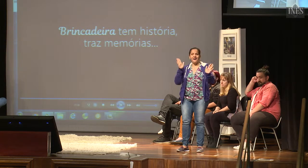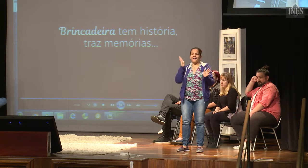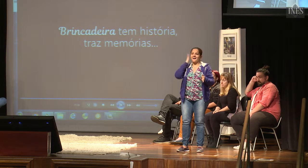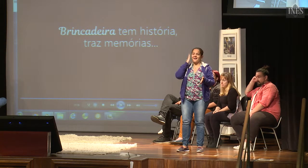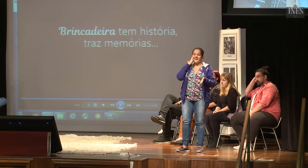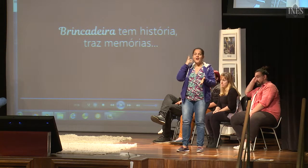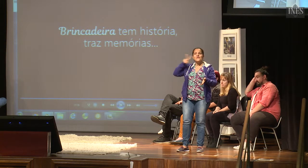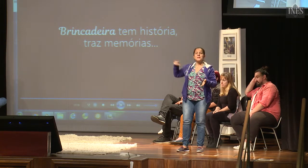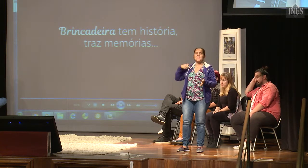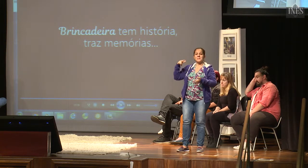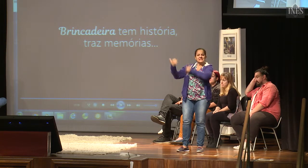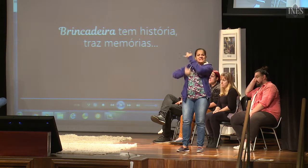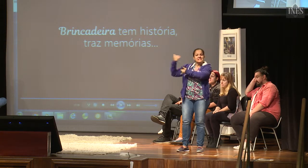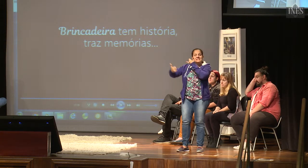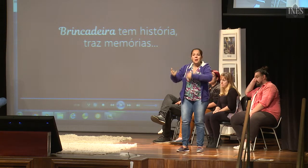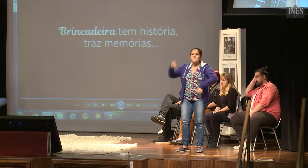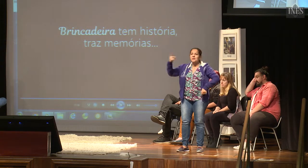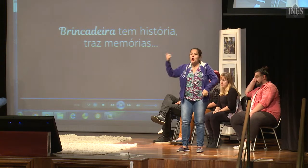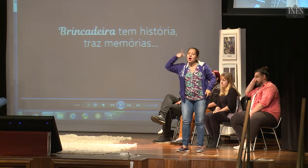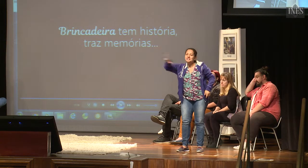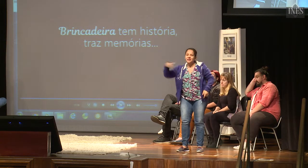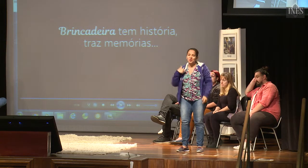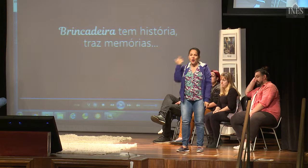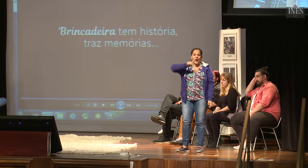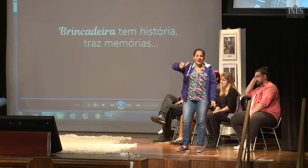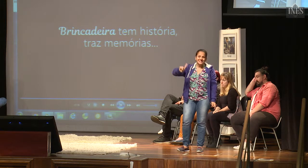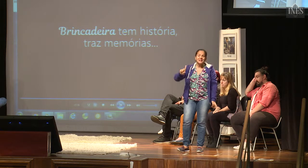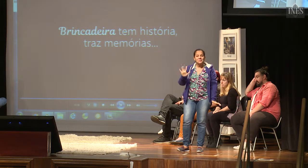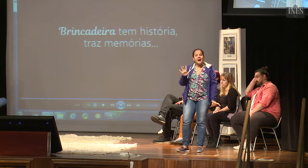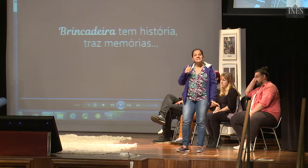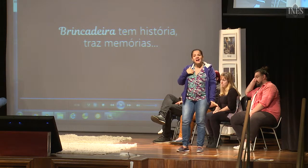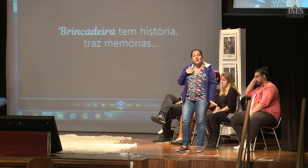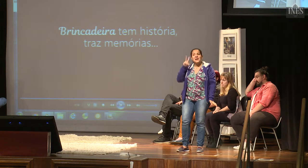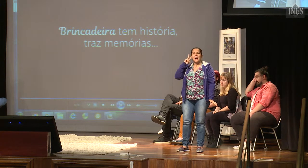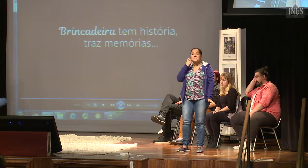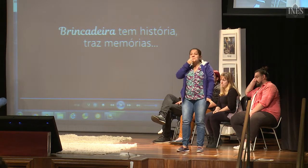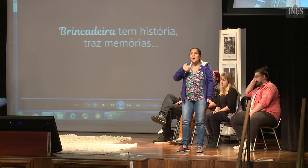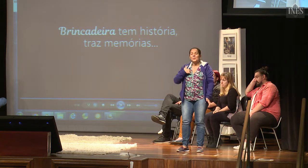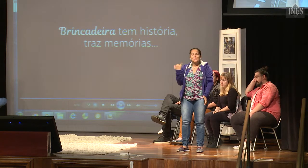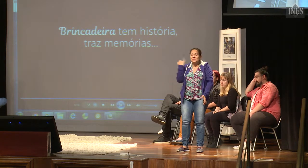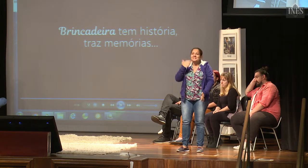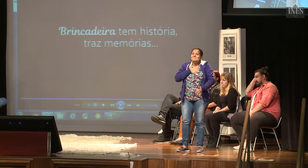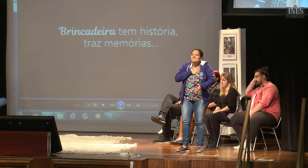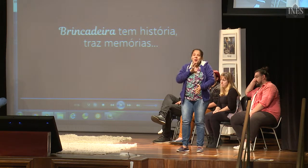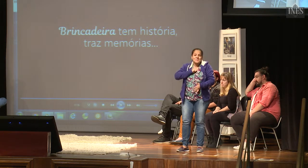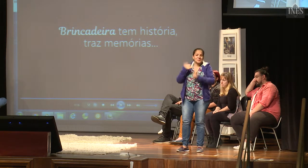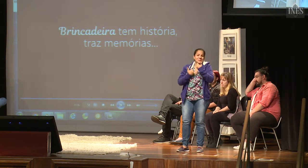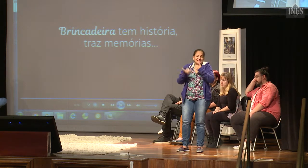aí me abriu o leque, eu fiquei pensando assim, poxa, quantas brincadeiras que eu não conseguia brincar. E eu lembro brincadeiras boas